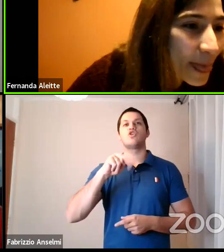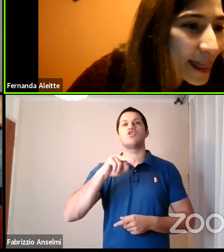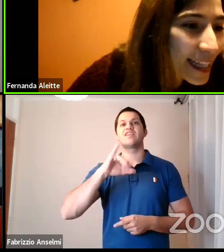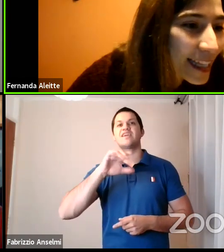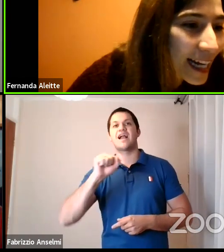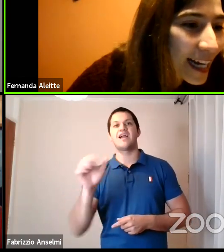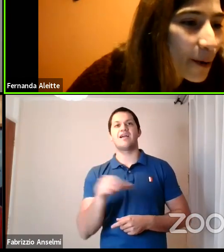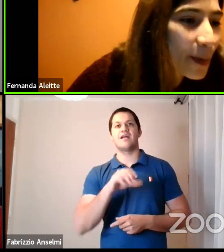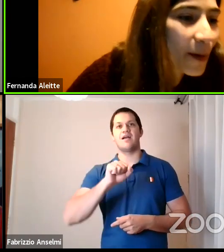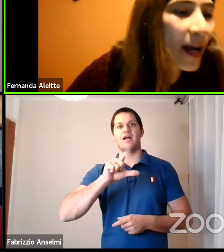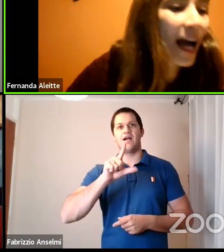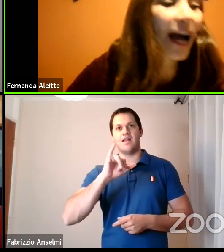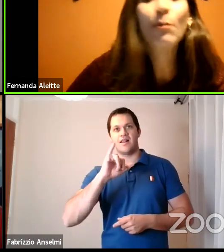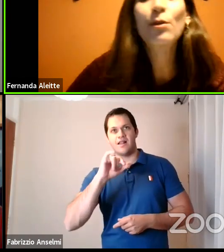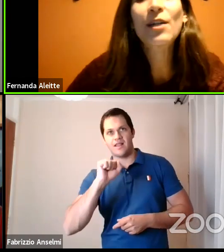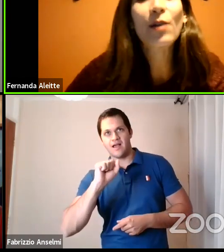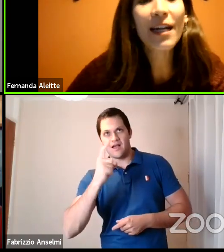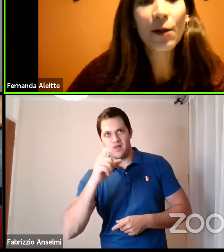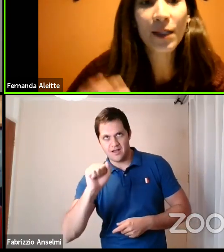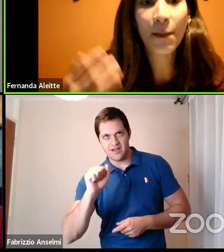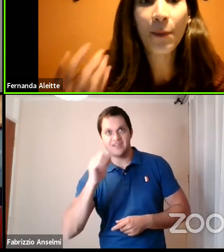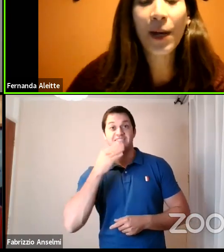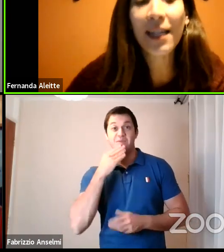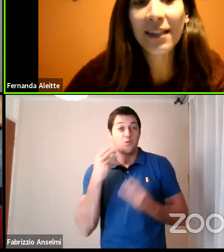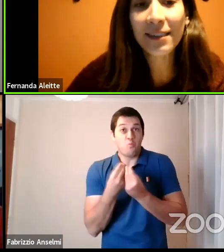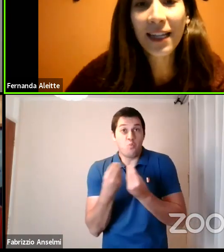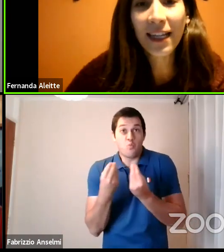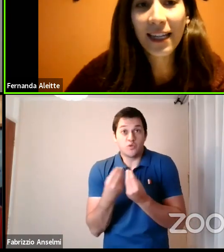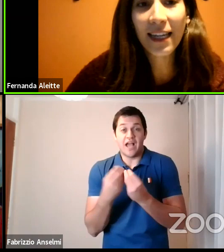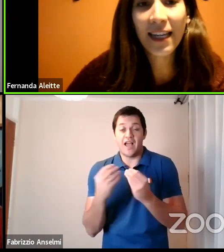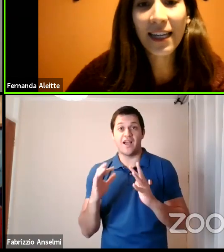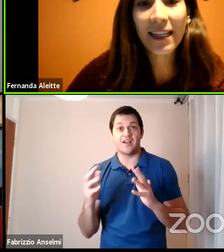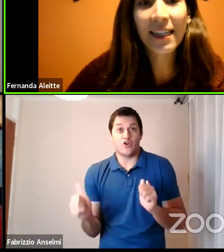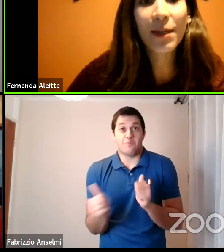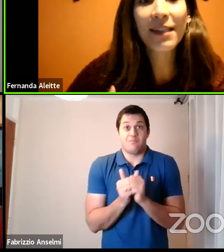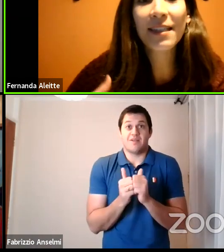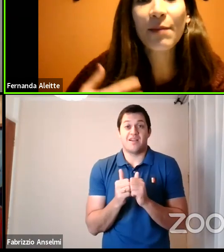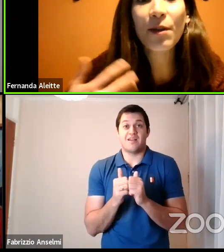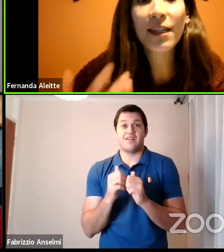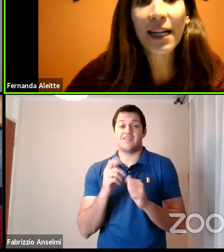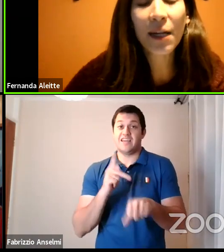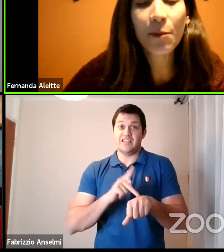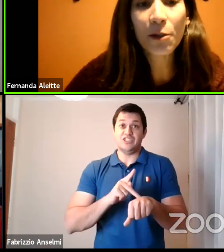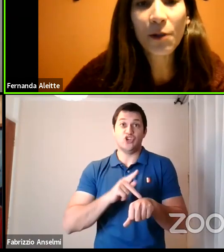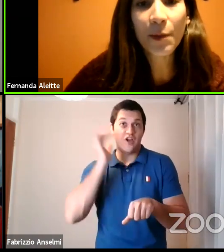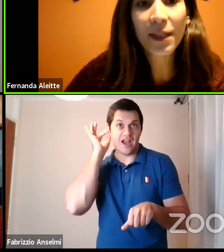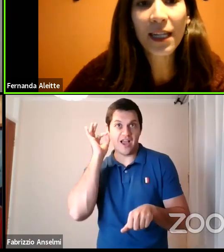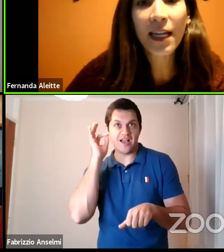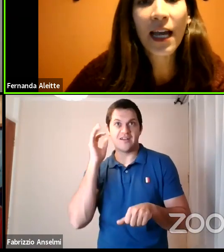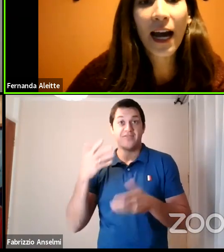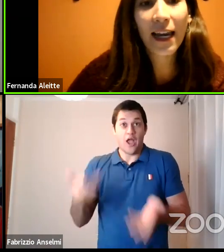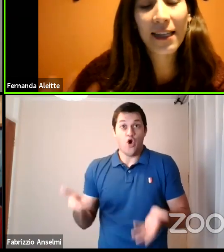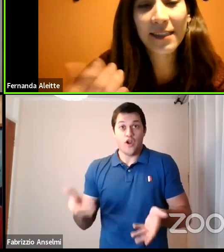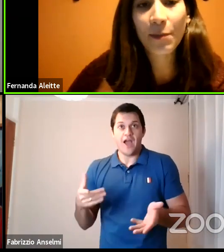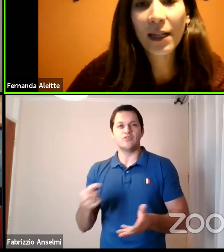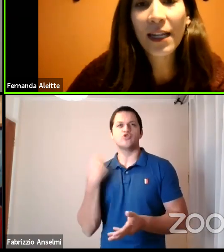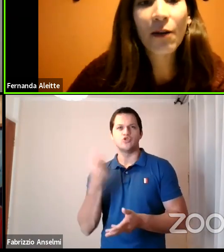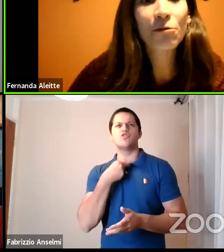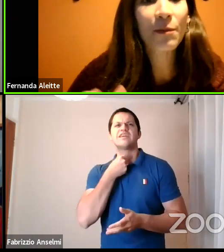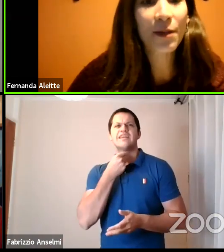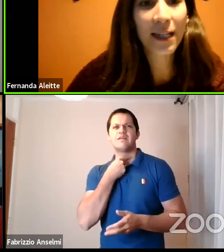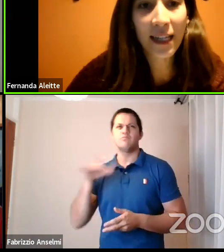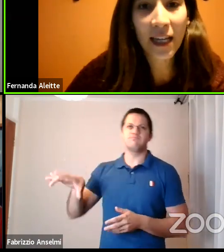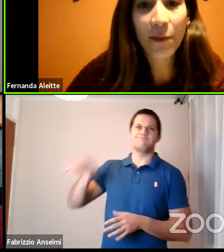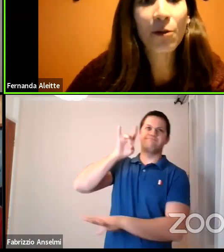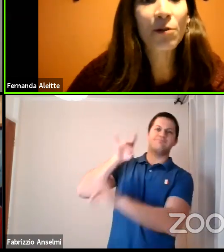hayamos destacado, pero hay muchas colegas contemporáneas que también decidimos destacar por su aporte a la disciplina,